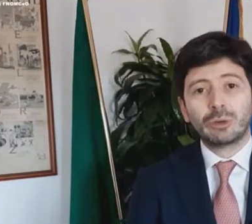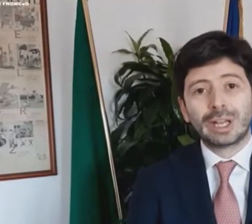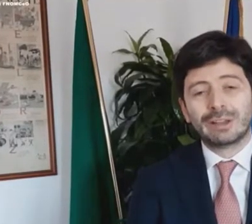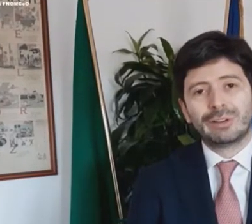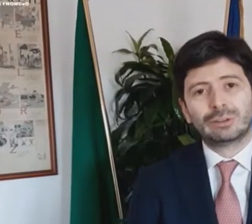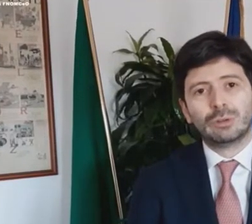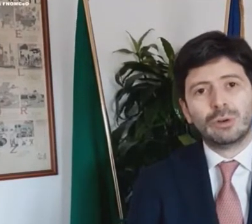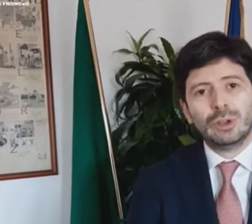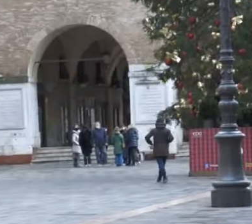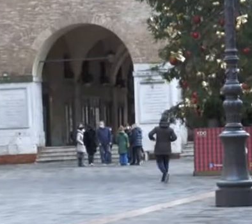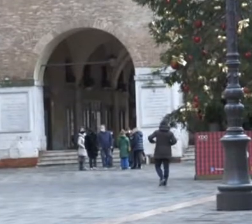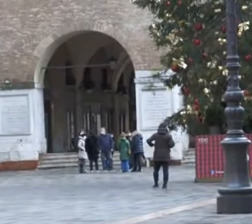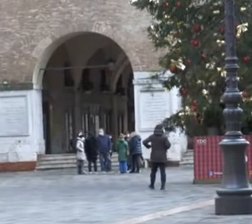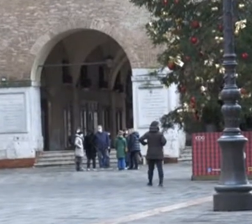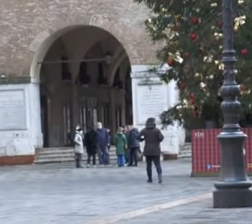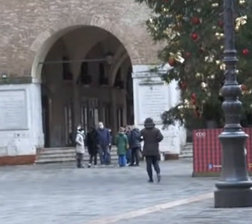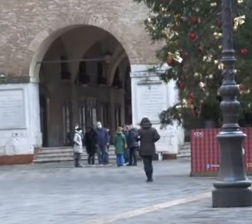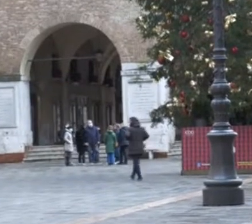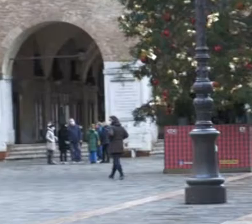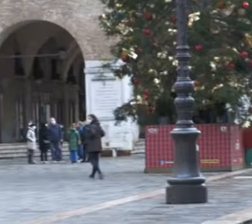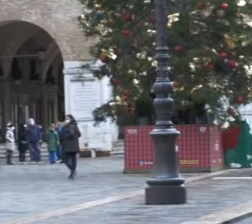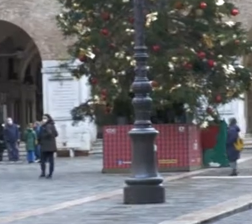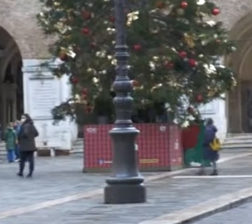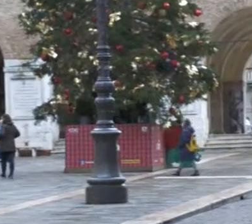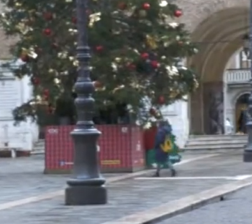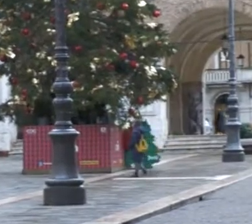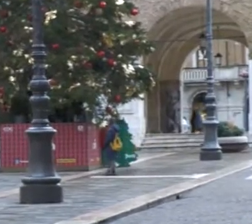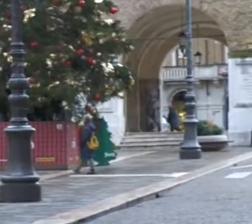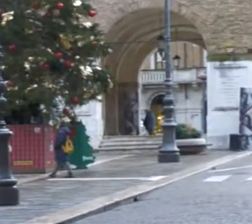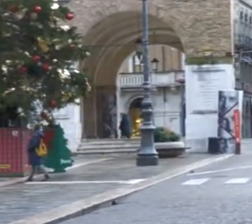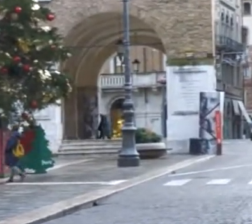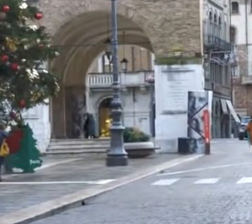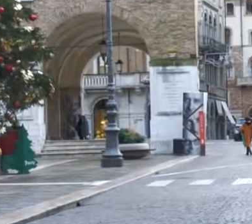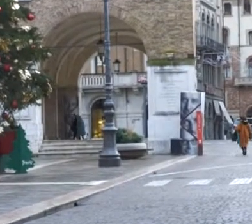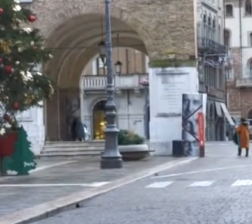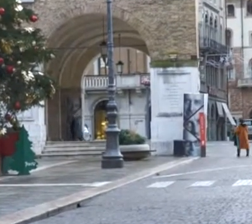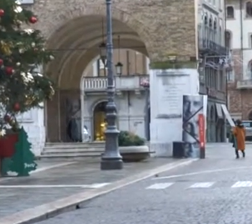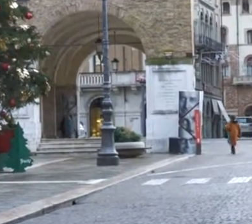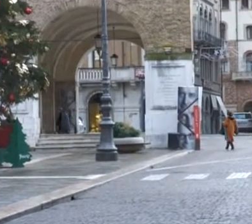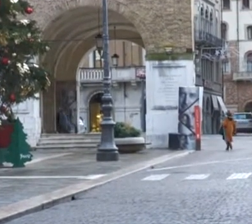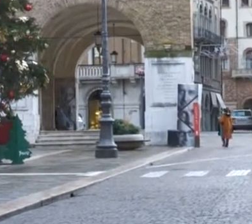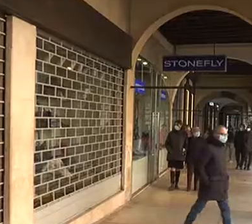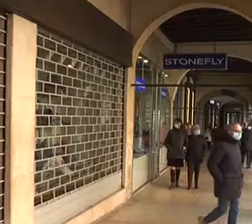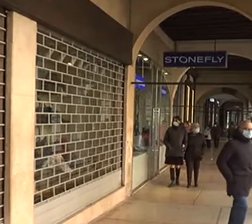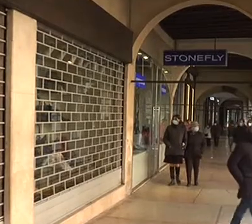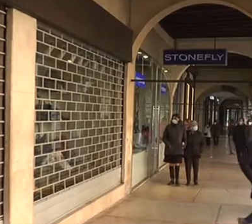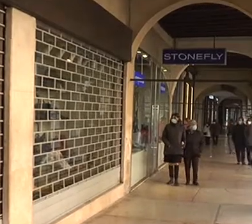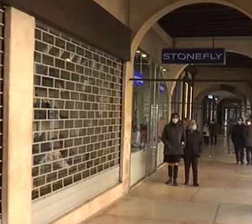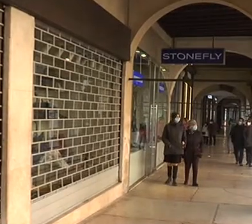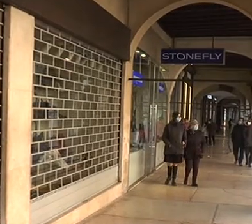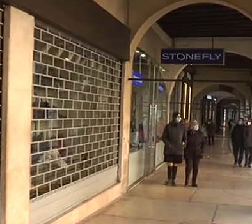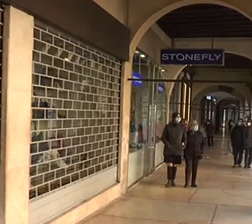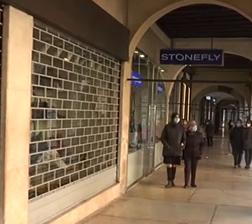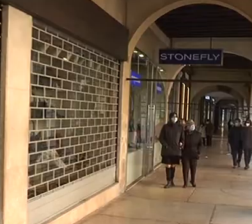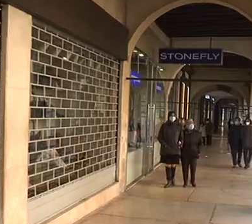discutere dei contenuti del prossimo dpcm tra i temi affrontati anche quello dei parametri che dovranno essere presi in considerazione per delineare la nuova geografia